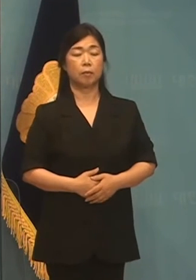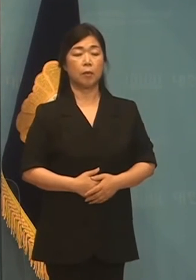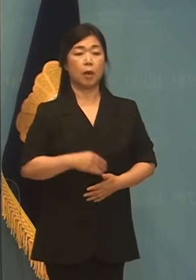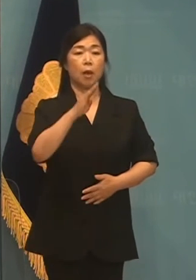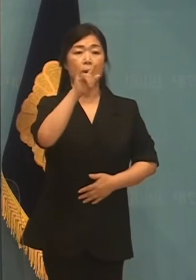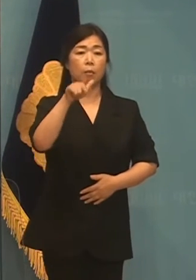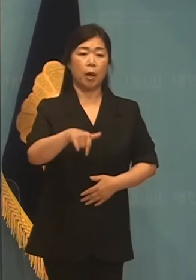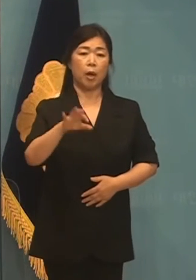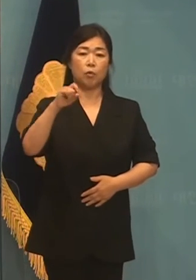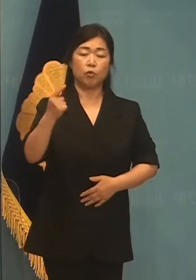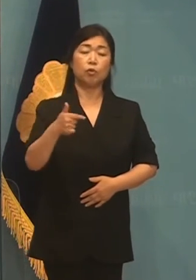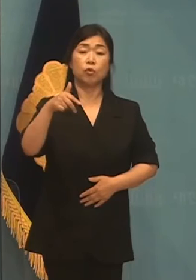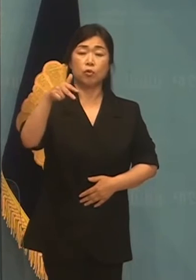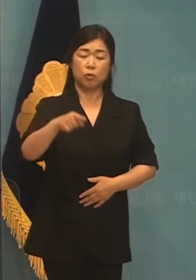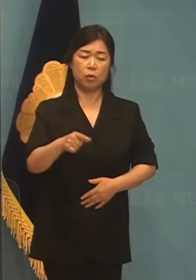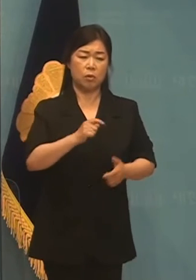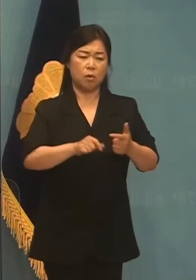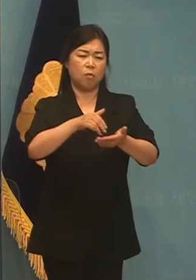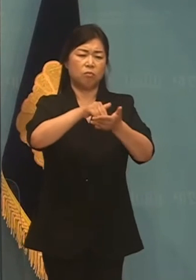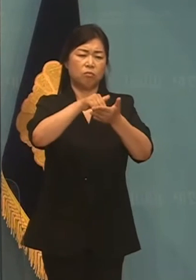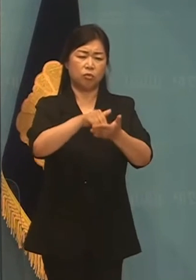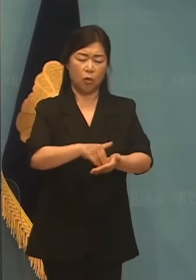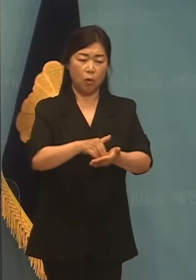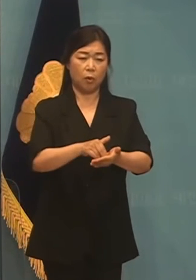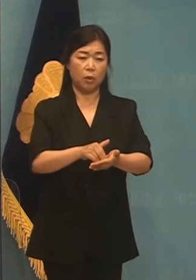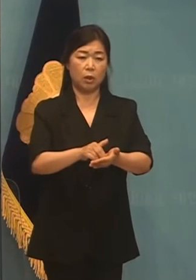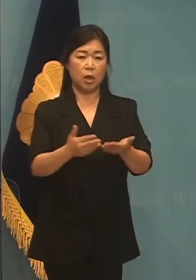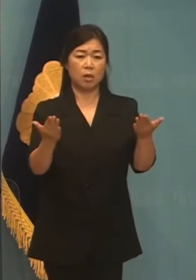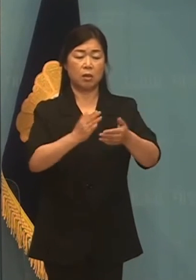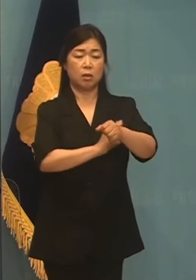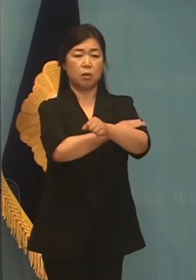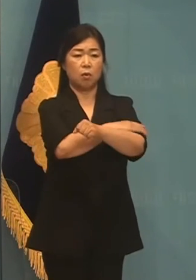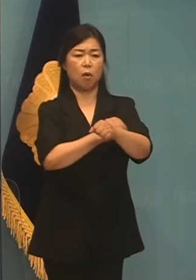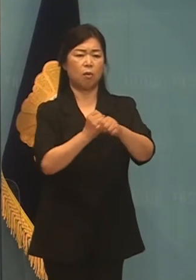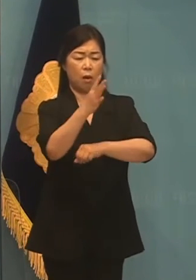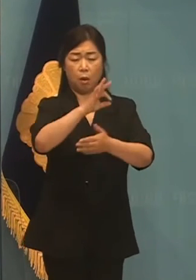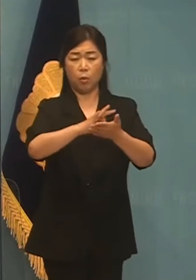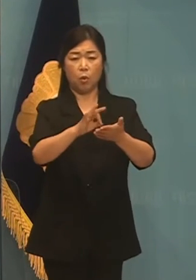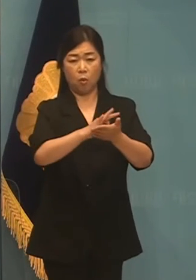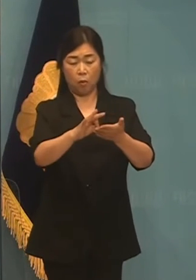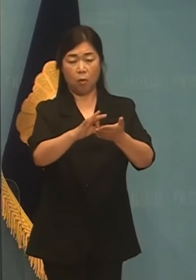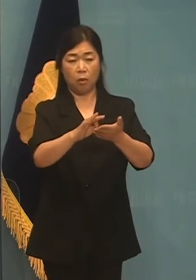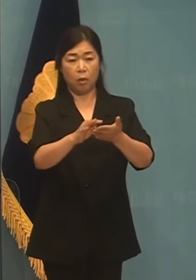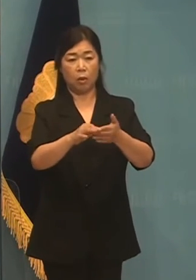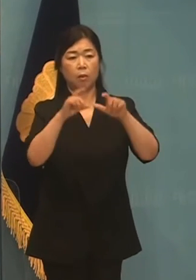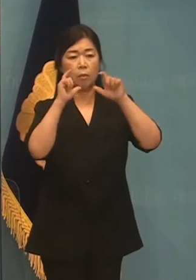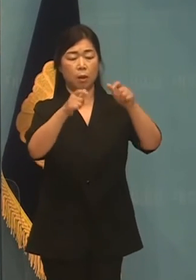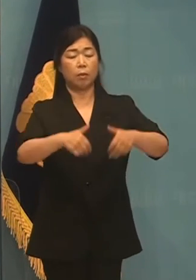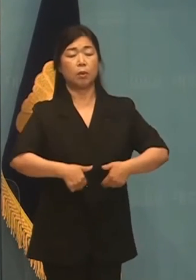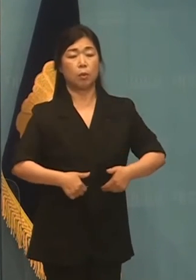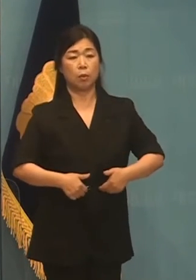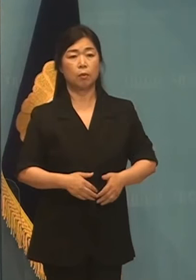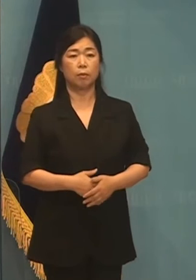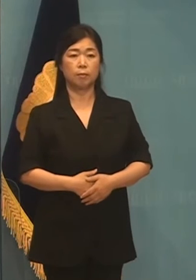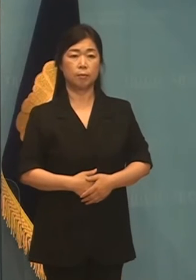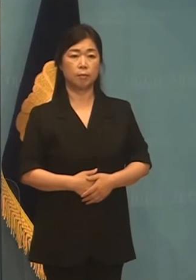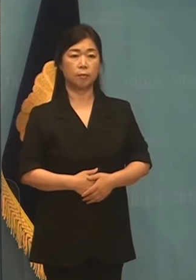백운규는 훨씬 중한 직권남용의 잣대가 적용되어야 할 것입니다.